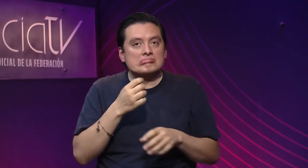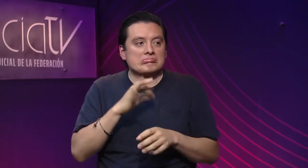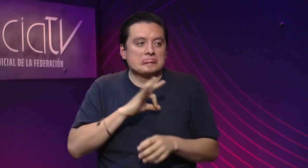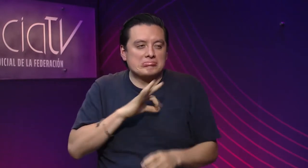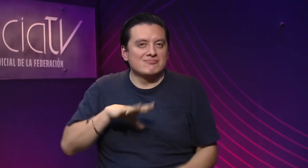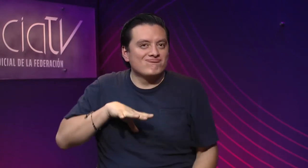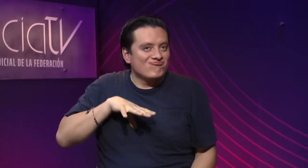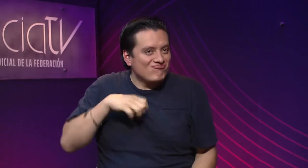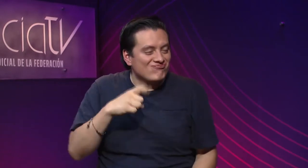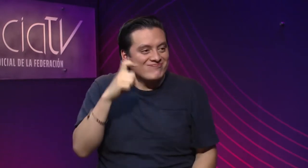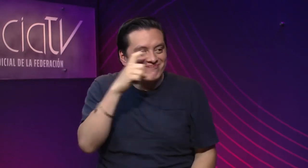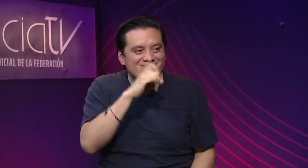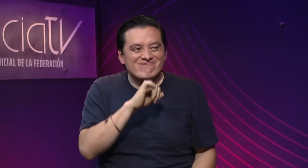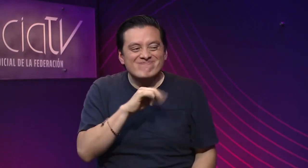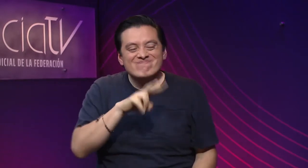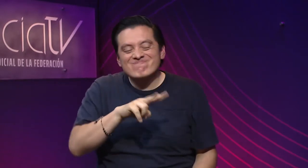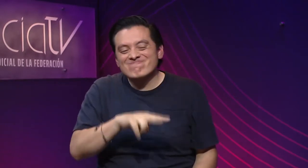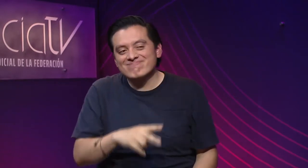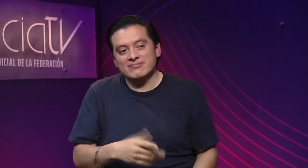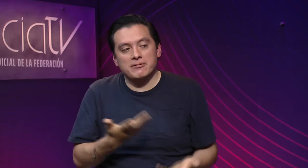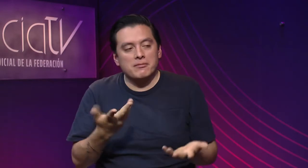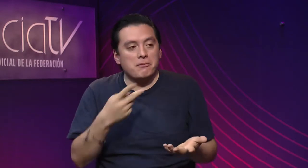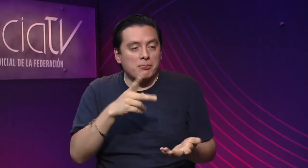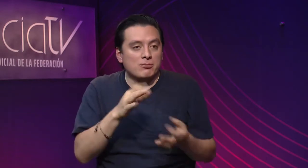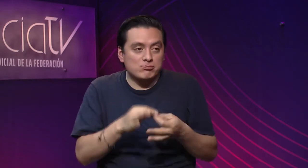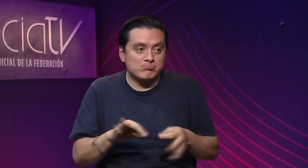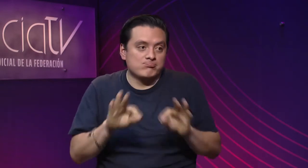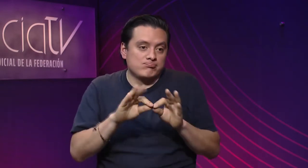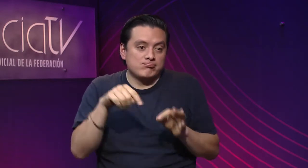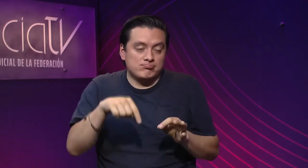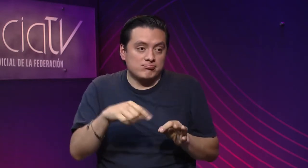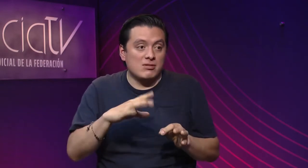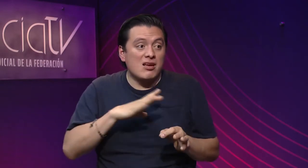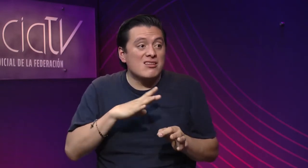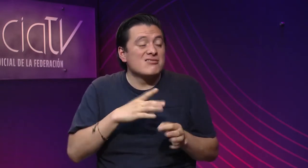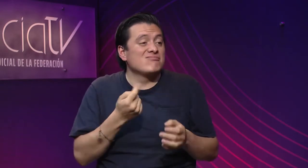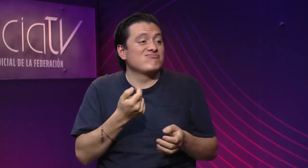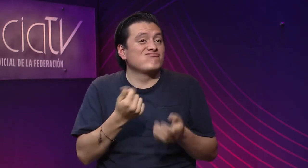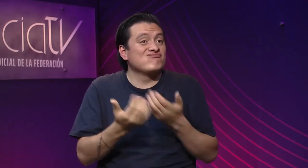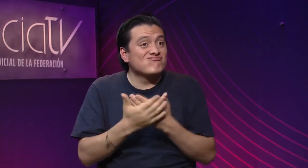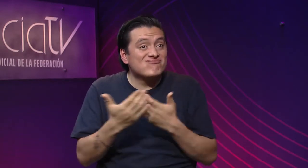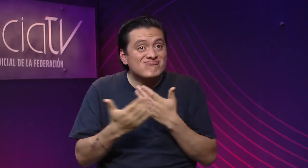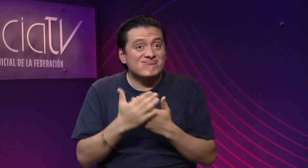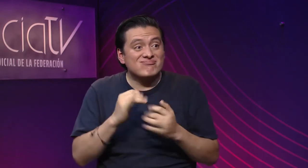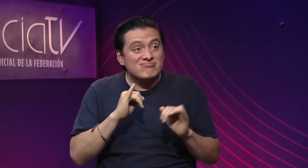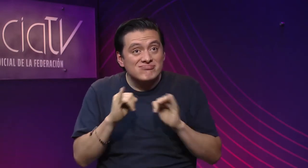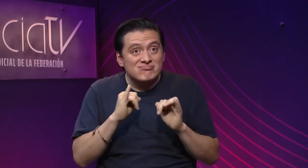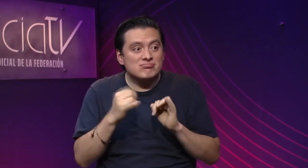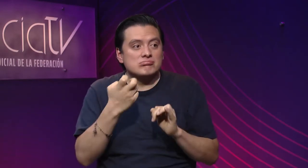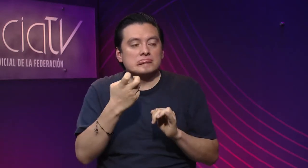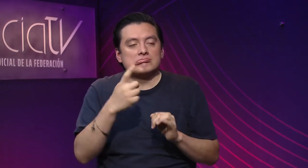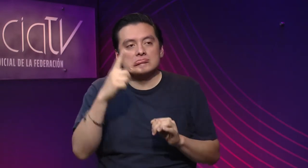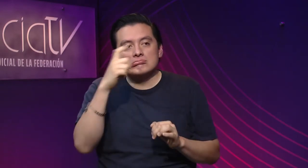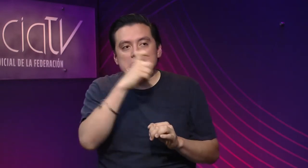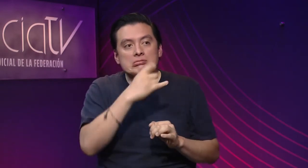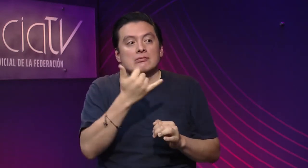son mis oídos y sin ellos no podría entender. Sí, yo tengo que esforzarme, pero también él tendría que esforzarse. La verdad es